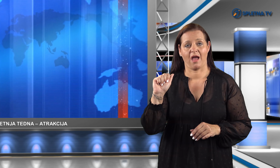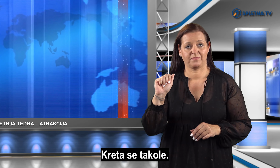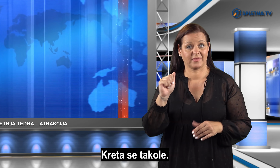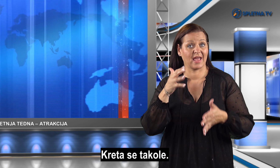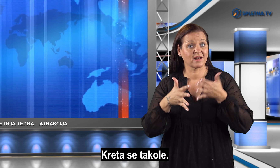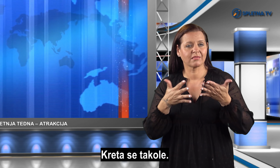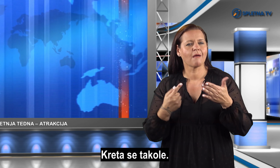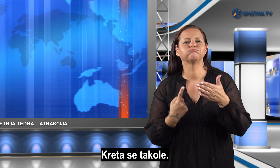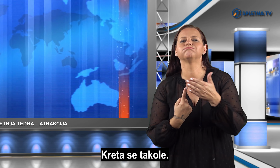Kreta se takole.